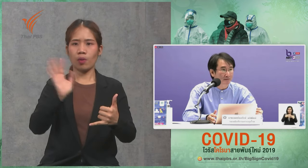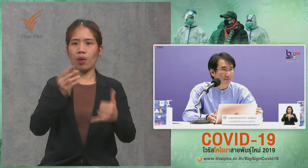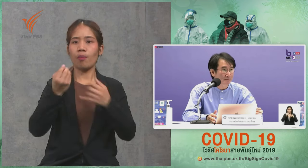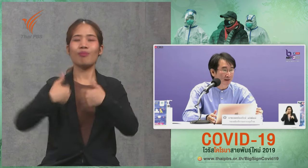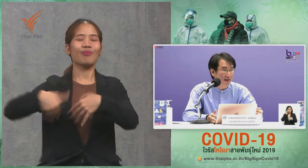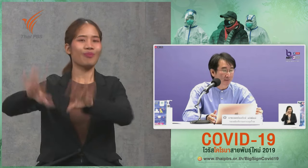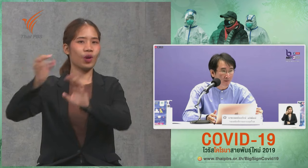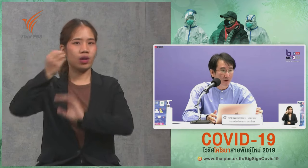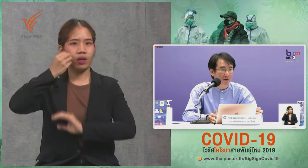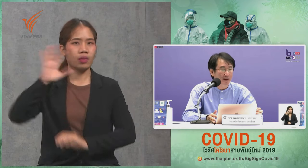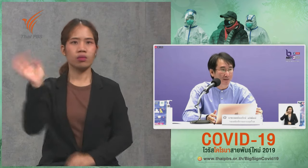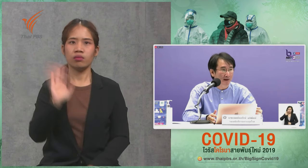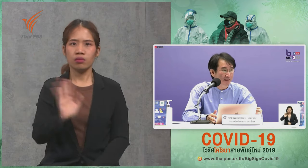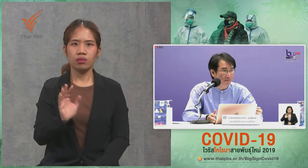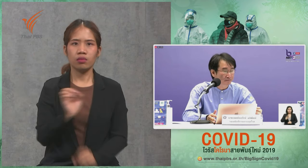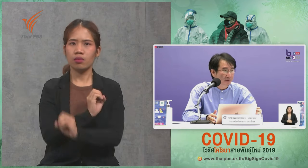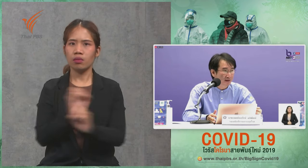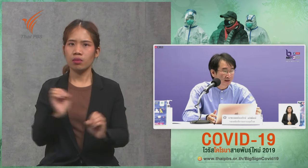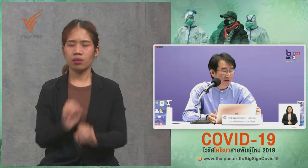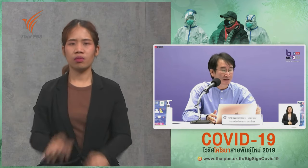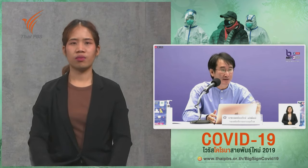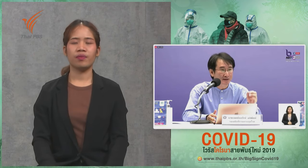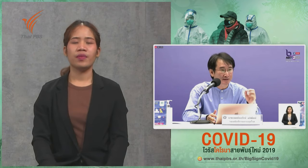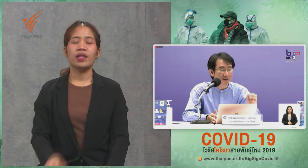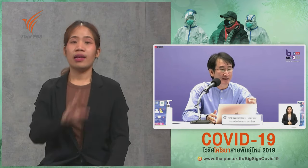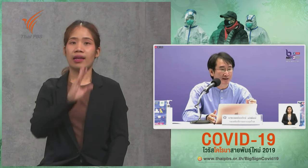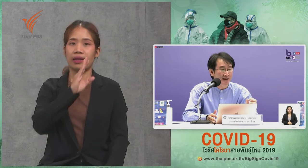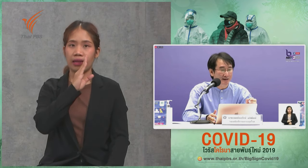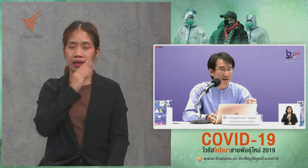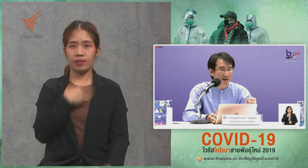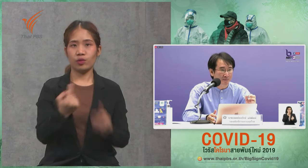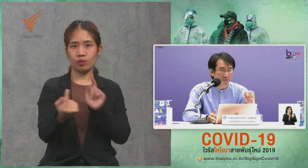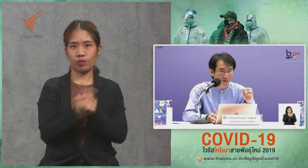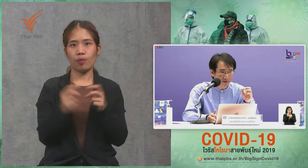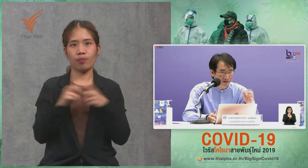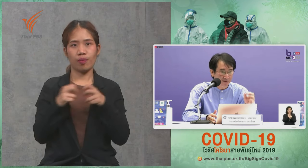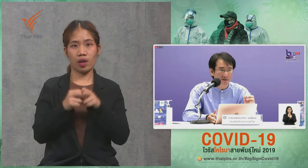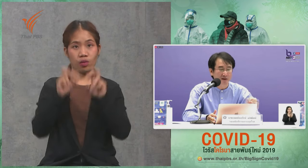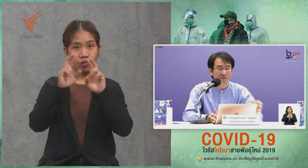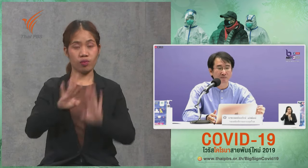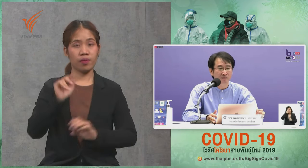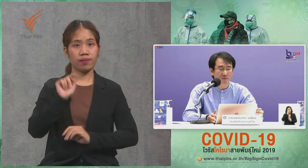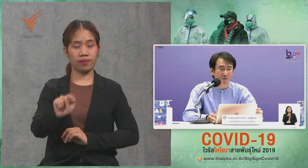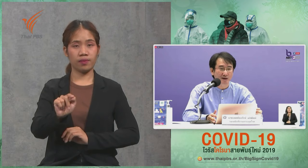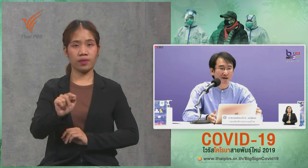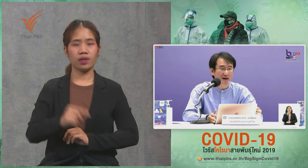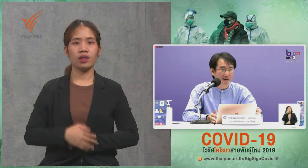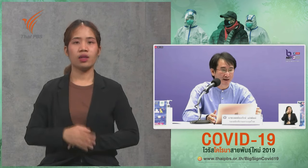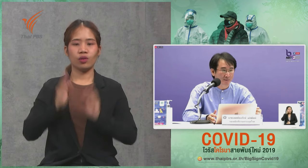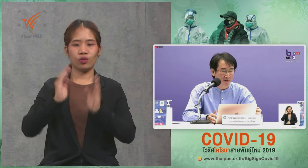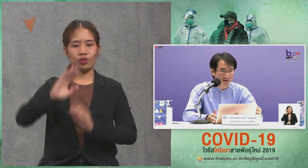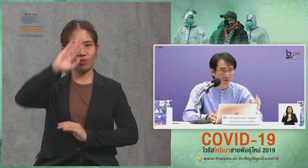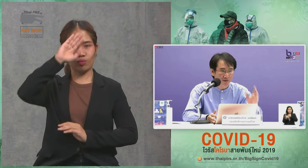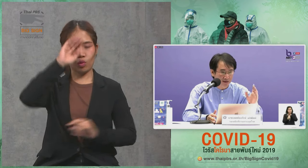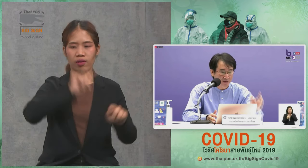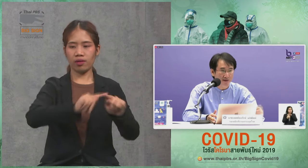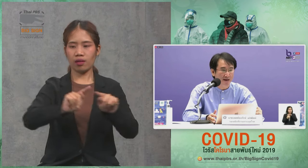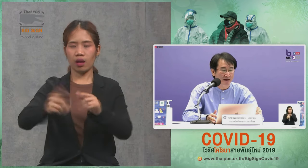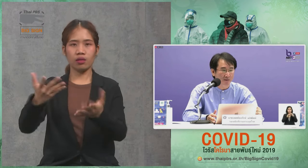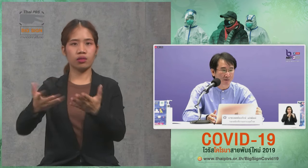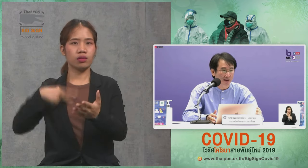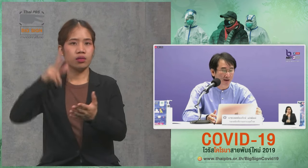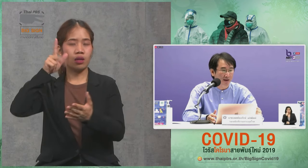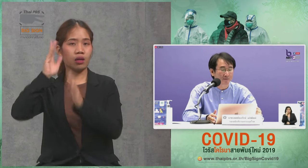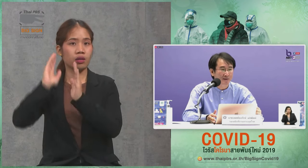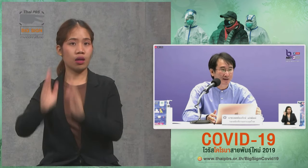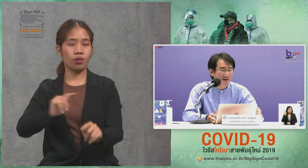ไข้กลับบ้านนะครับไม่ปล่อยคนไข้กลับบ้านเพราะฉะนั้นถ้าเกิดเจอเหตุการณ์นี้นะครับท่านผู้ป่วยทั้งหลายนะครับหรือท่านผู้สื่อข่าวที่